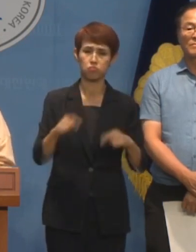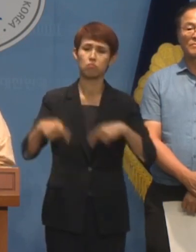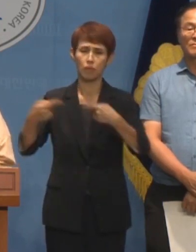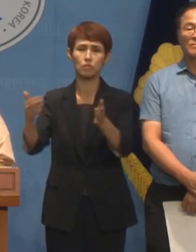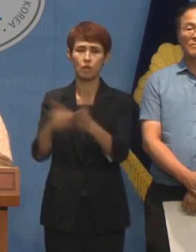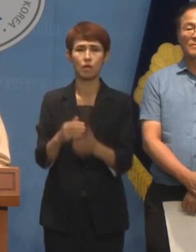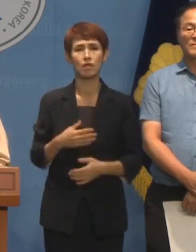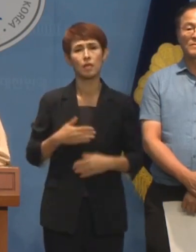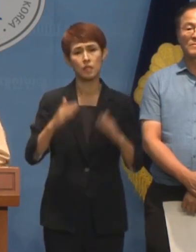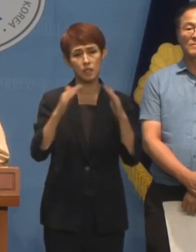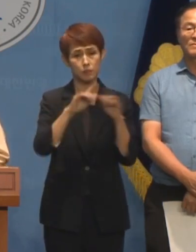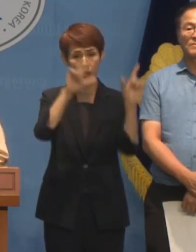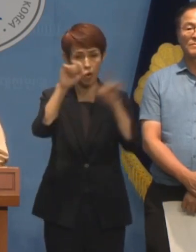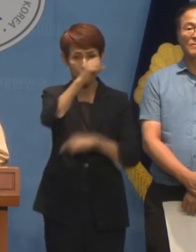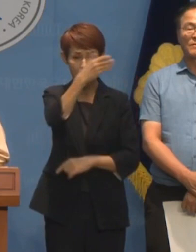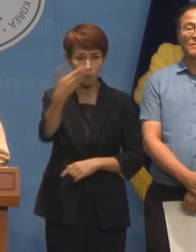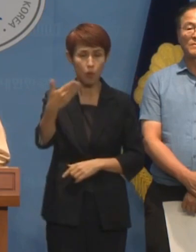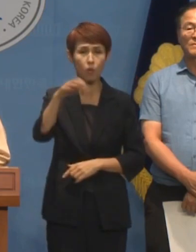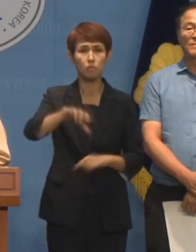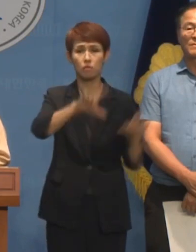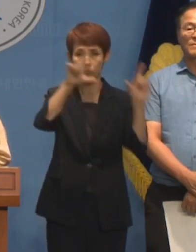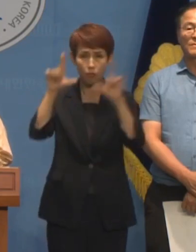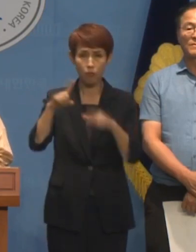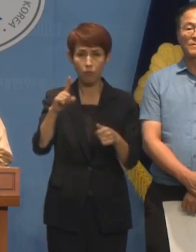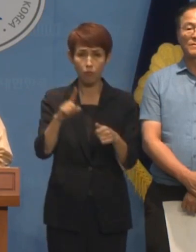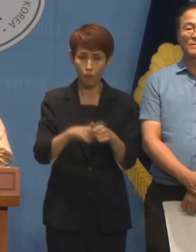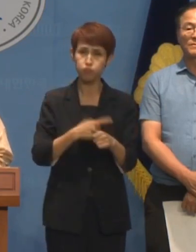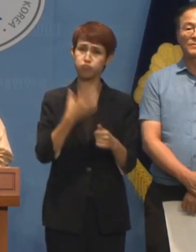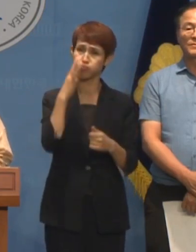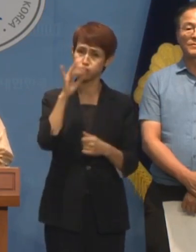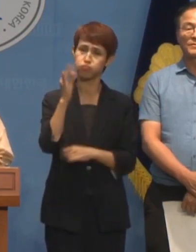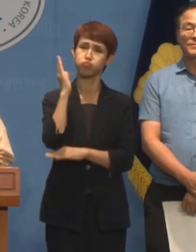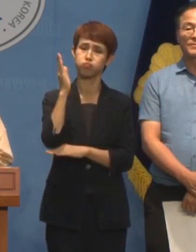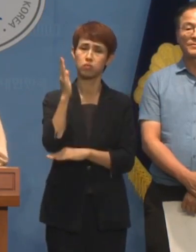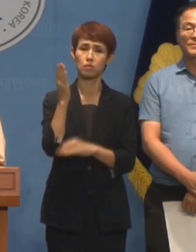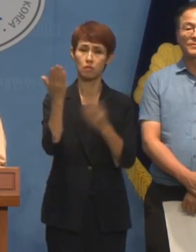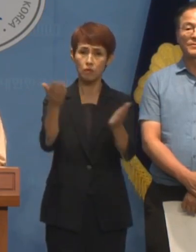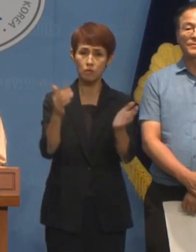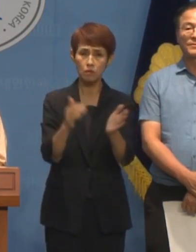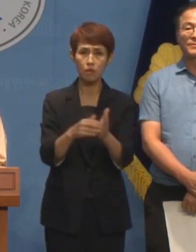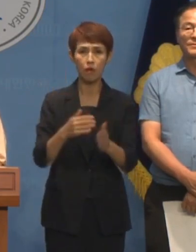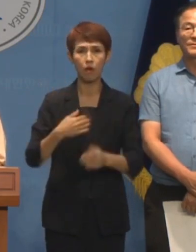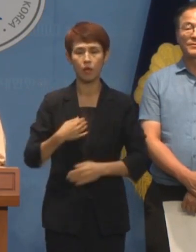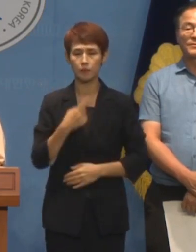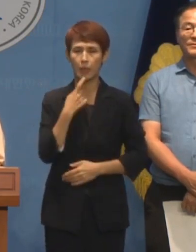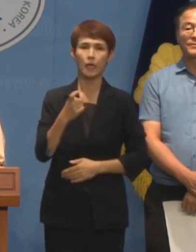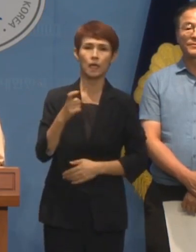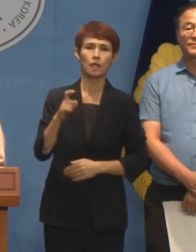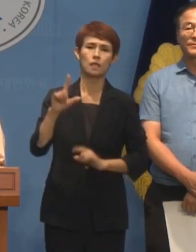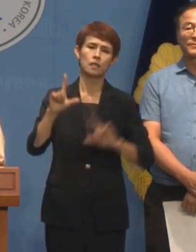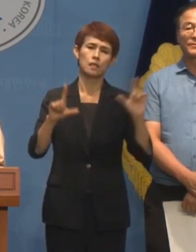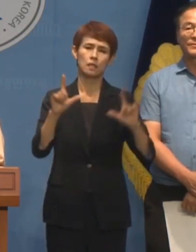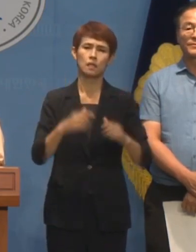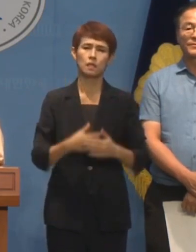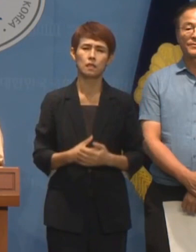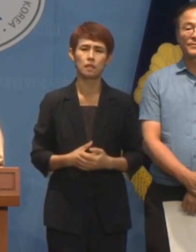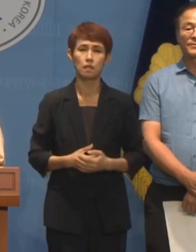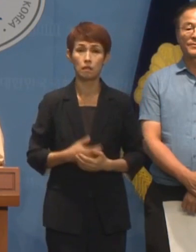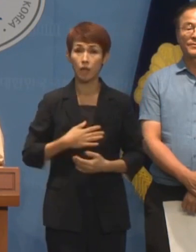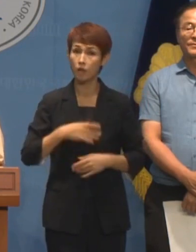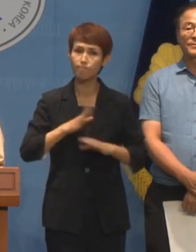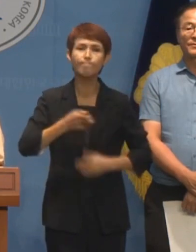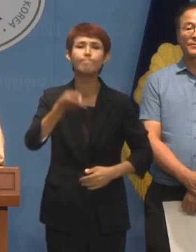산다는 이유로 여주에 산다는 이유로 당연한 일을 한 것을 가지고 이렇게 저희에게 겁주고 있는 것 같습니다. 그래도 저희